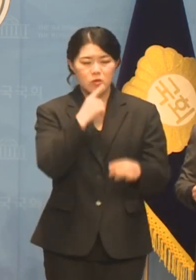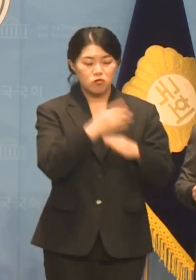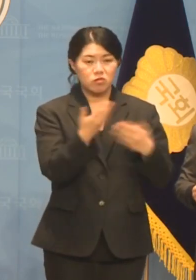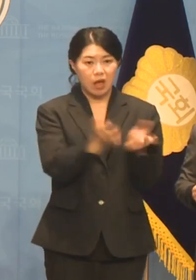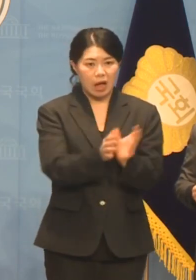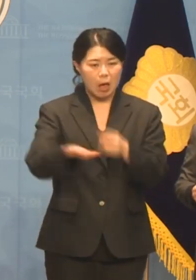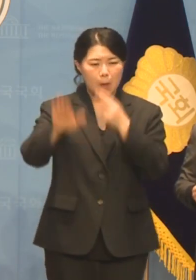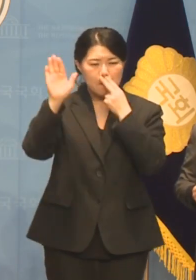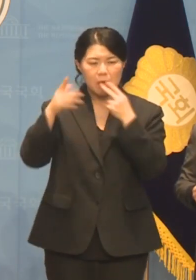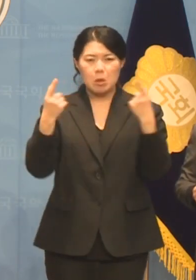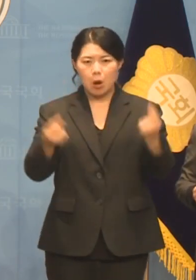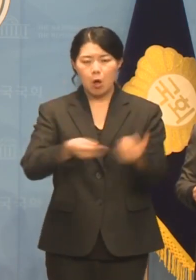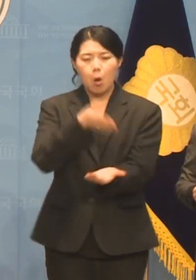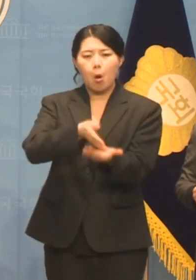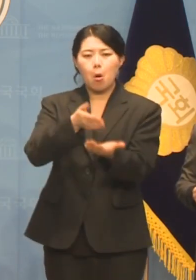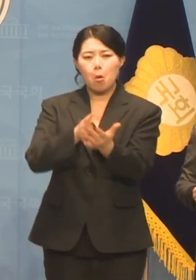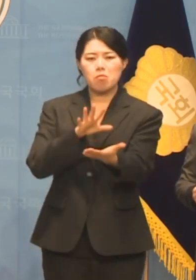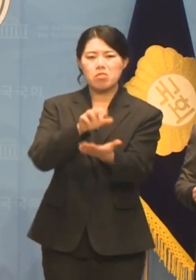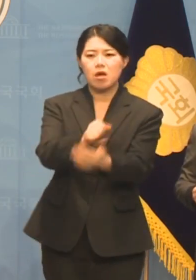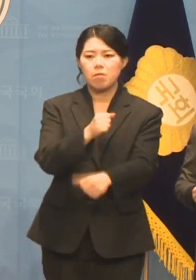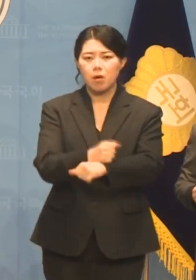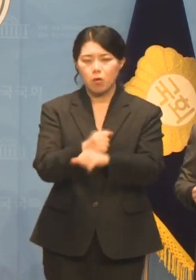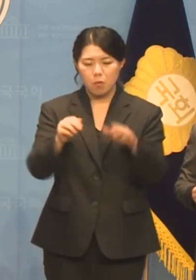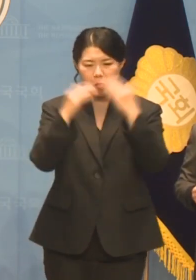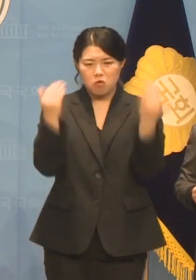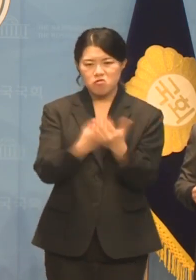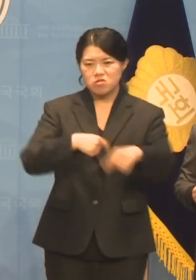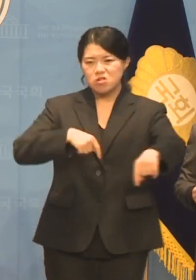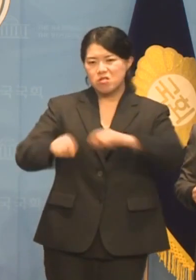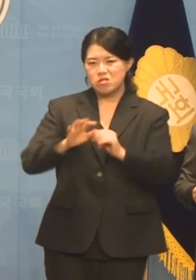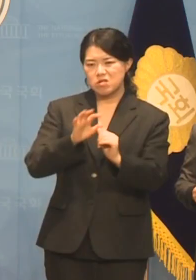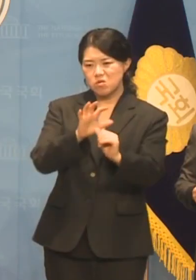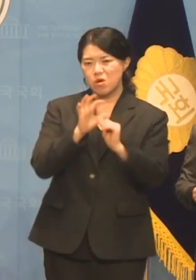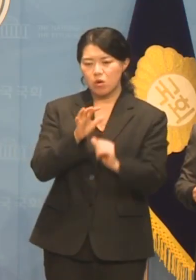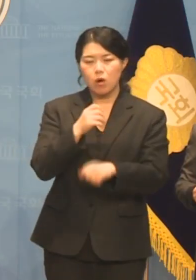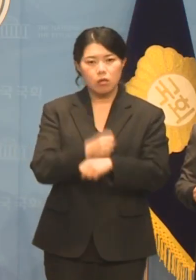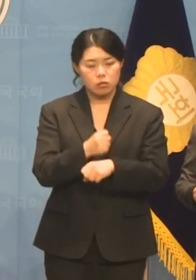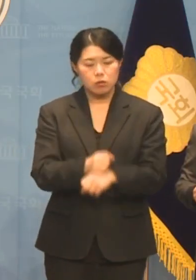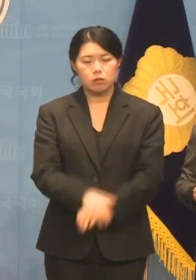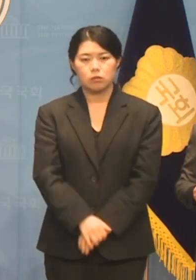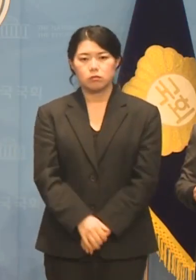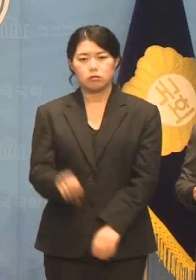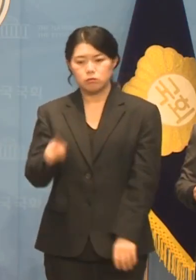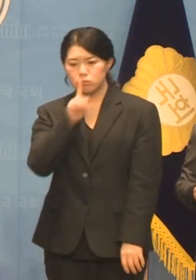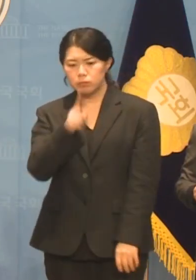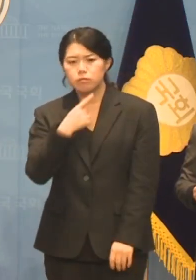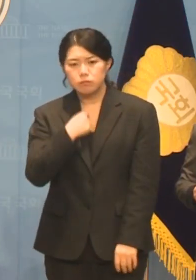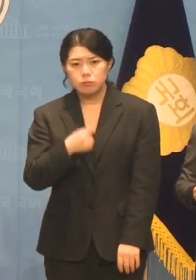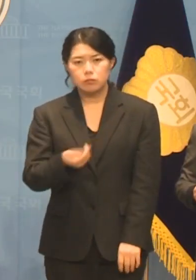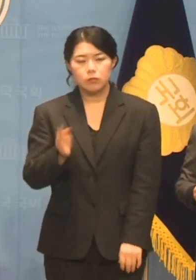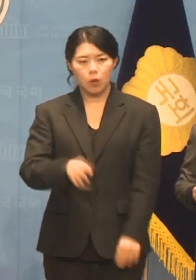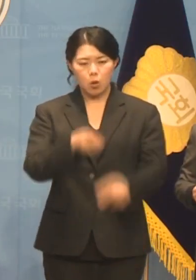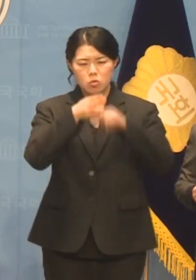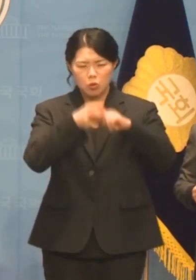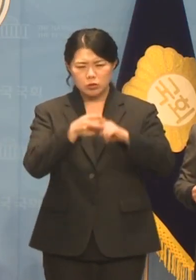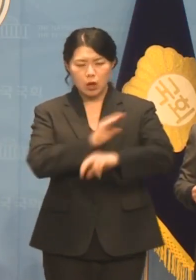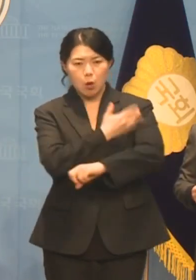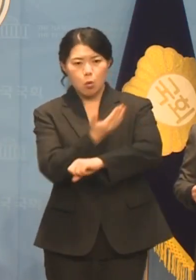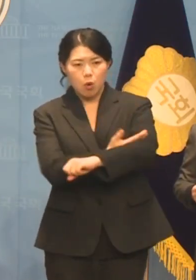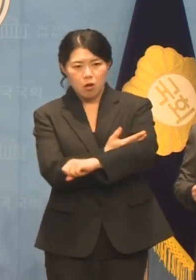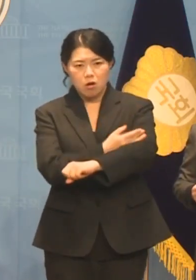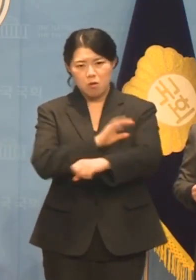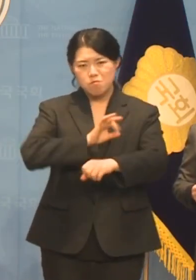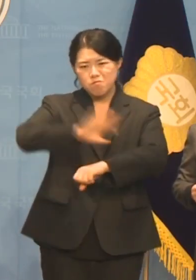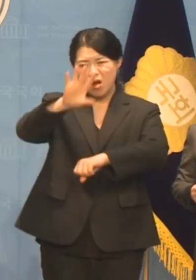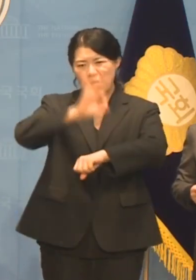언론을 탄압하여 공권력을 정치적 숙청 도구로 전락시켰다고 발언하였습니다. 그러나 독재와 권력을